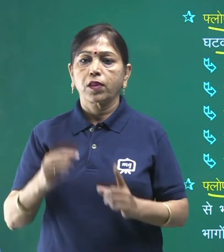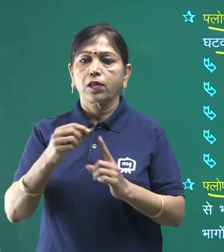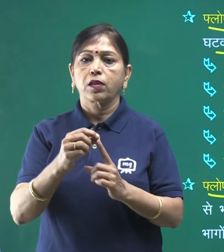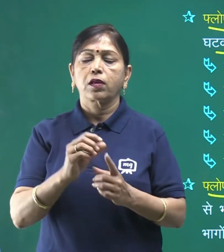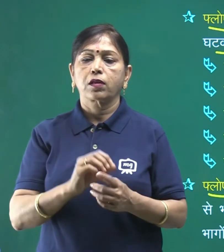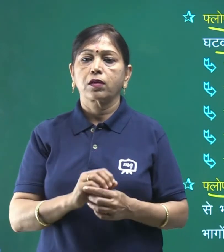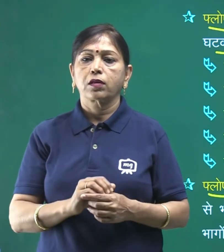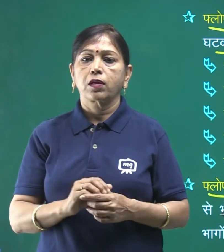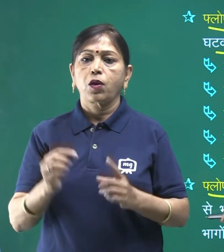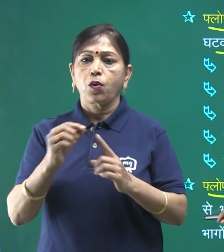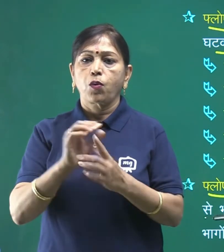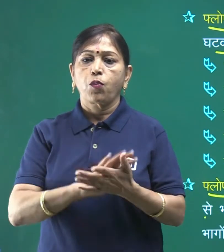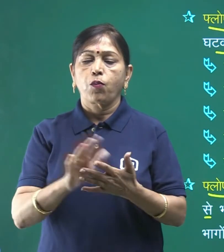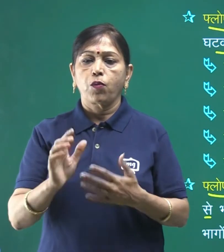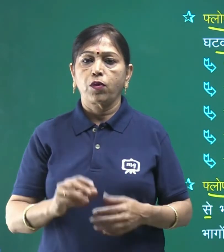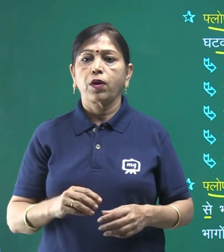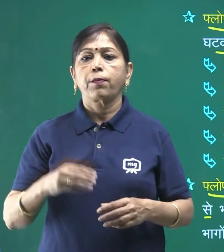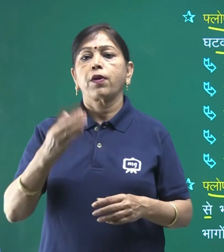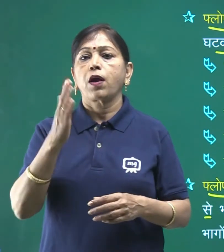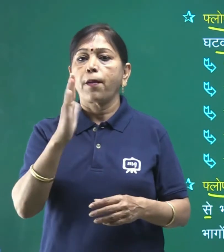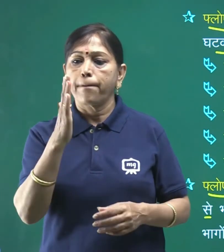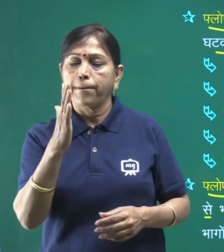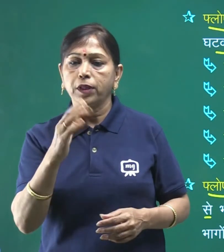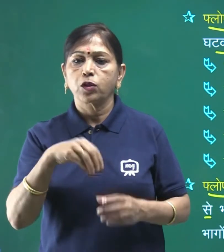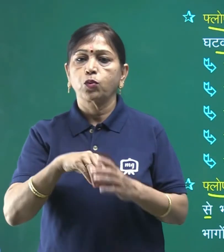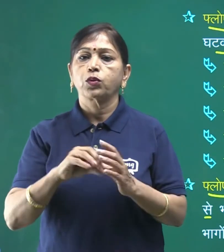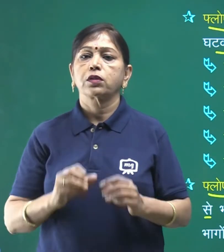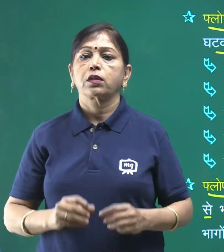फ्लोएम पत्तियों से